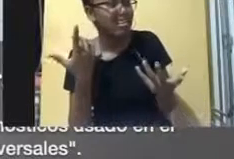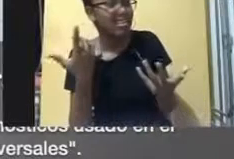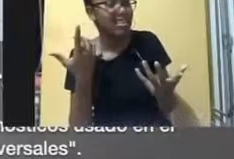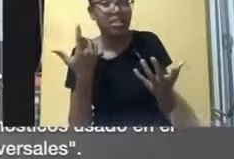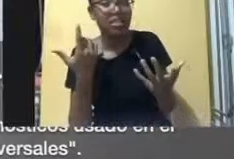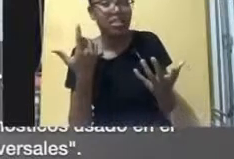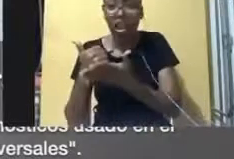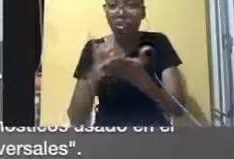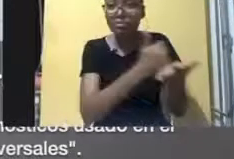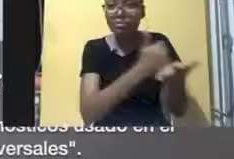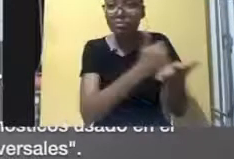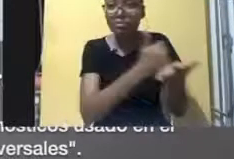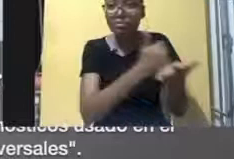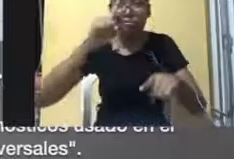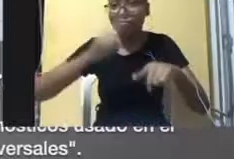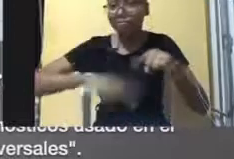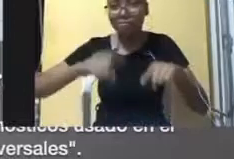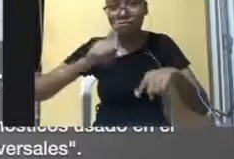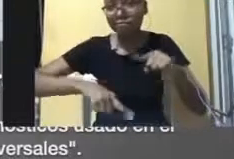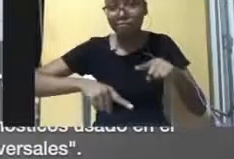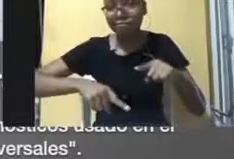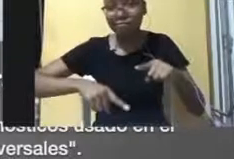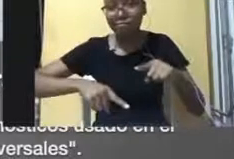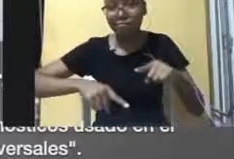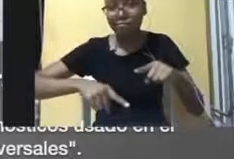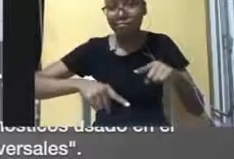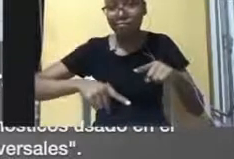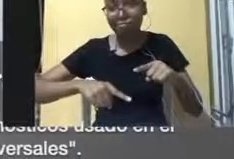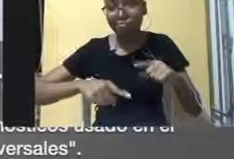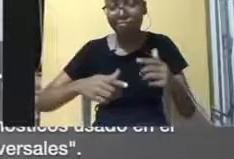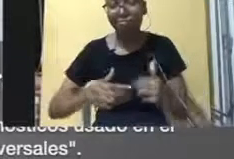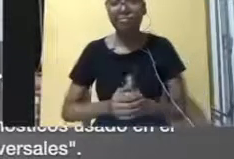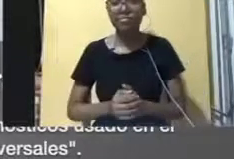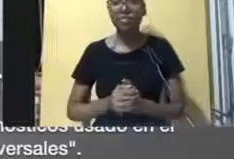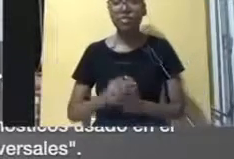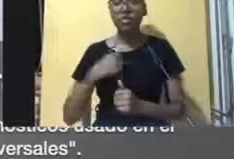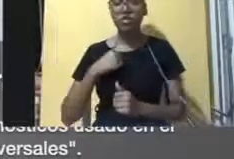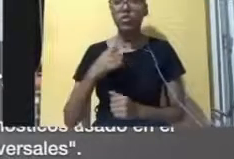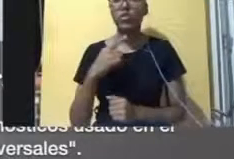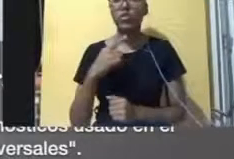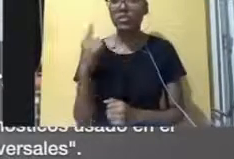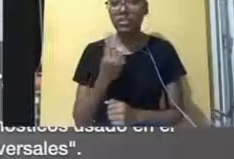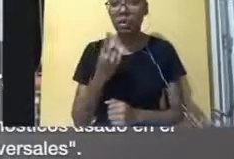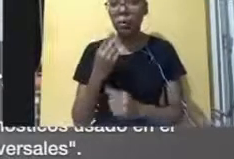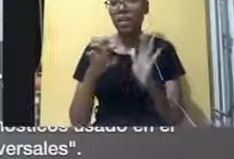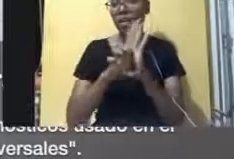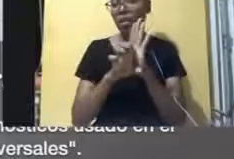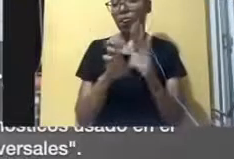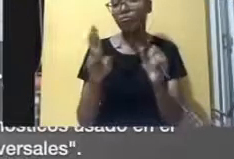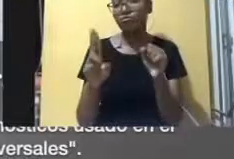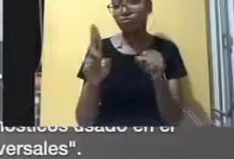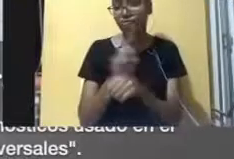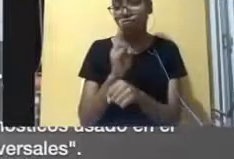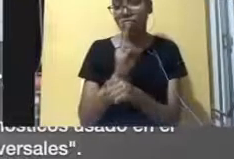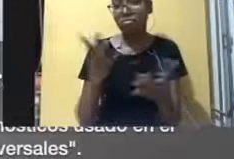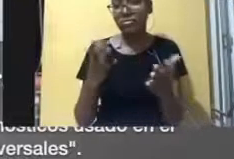a brindar pues no aplica a esa persona. Yo siempre uso el ejemplo de que, por ejemplo, en los Estados